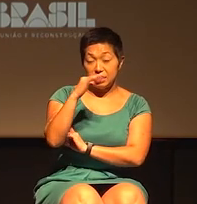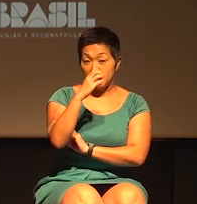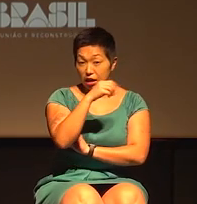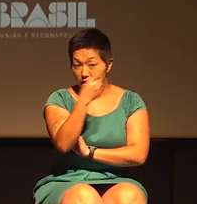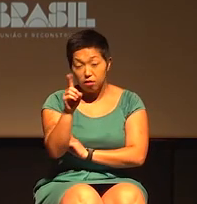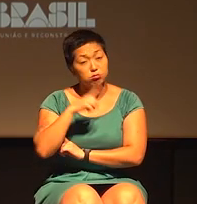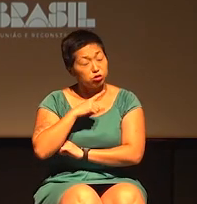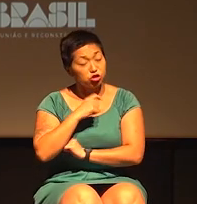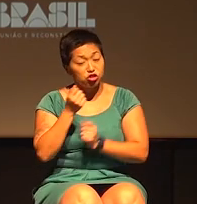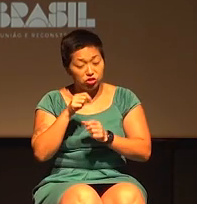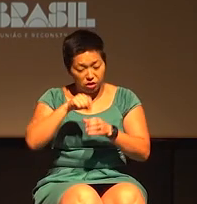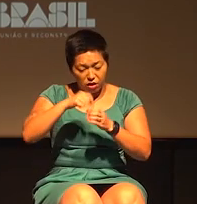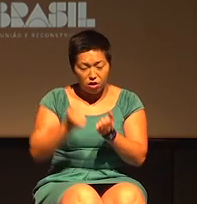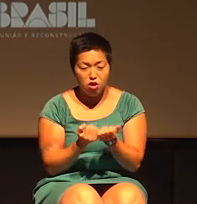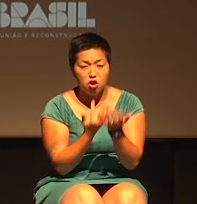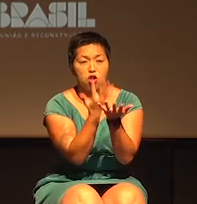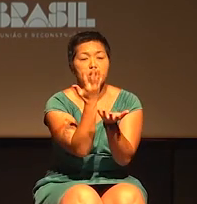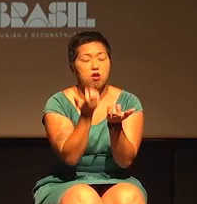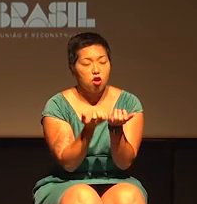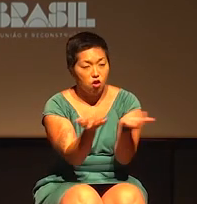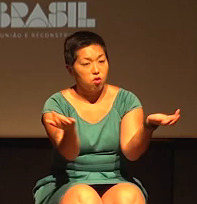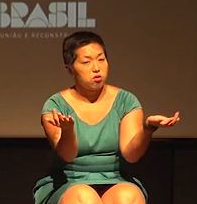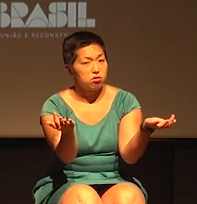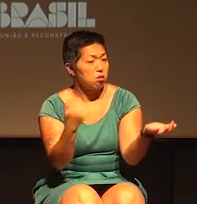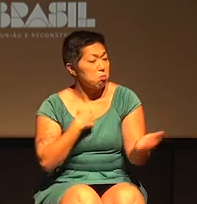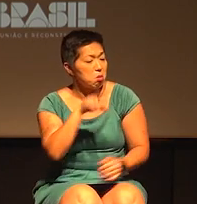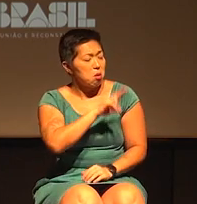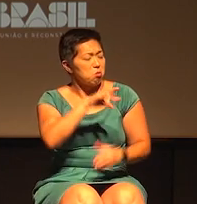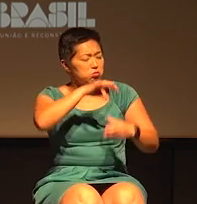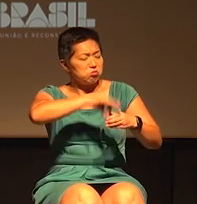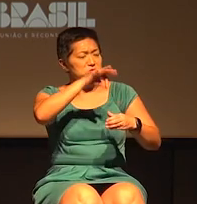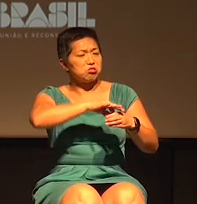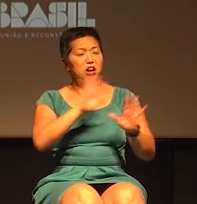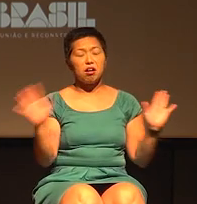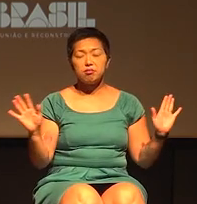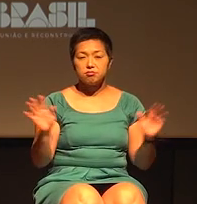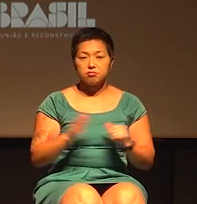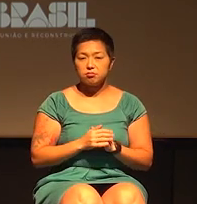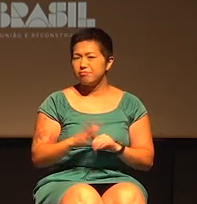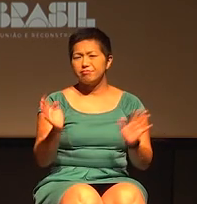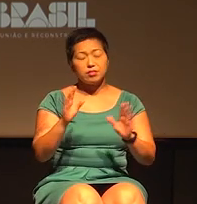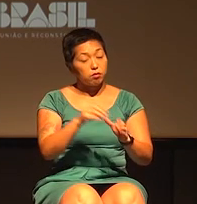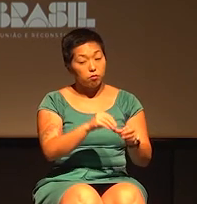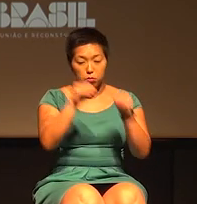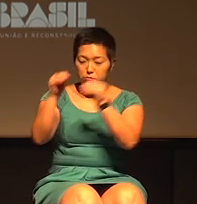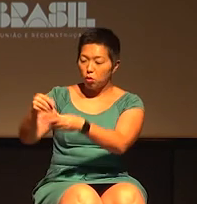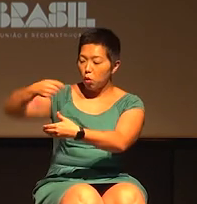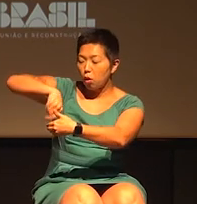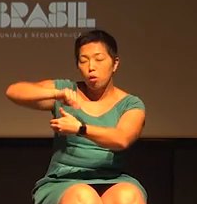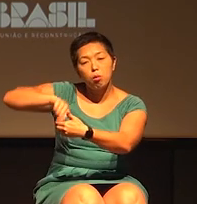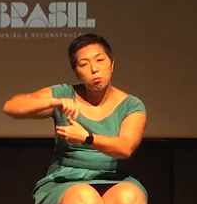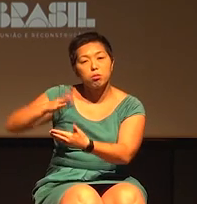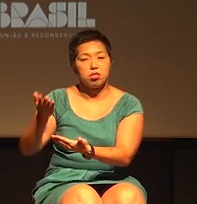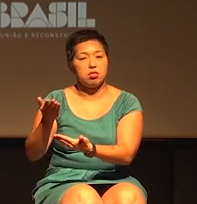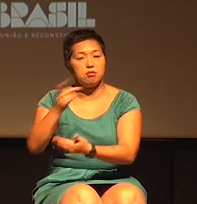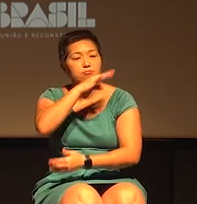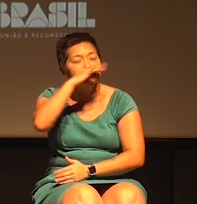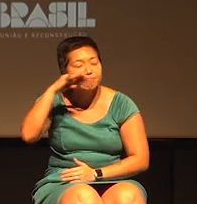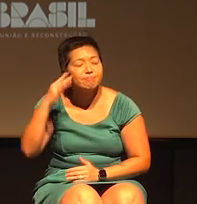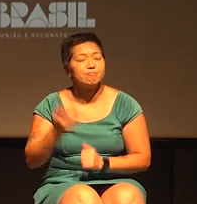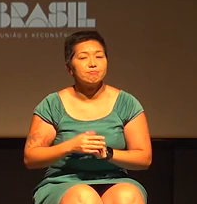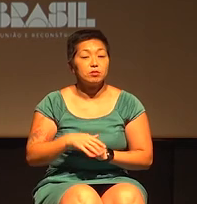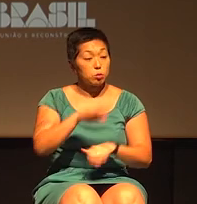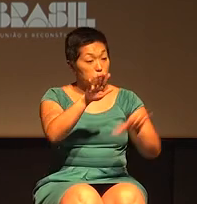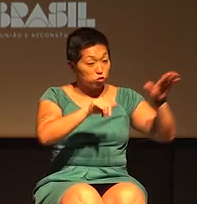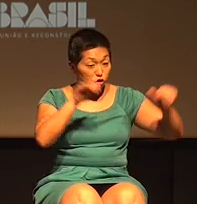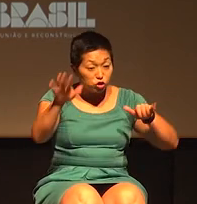legais não sei para que que é isso eu uso para fazer chá não vamos colocar na comida vamos vamos chamar